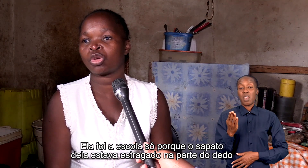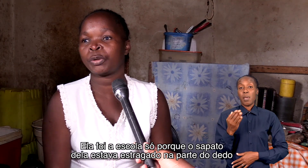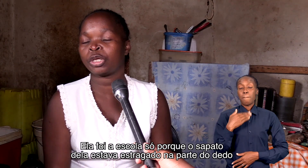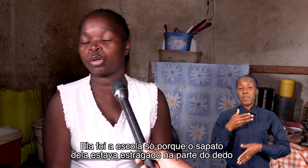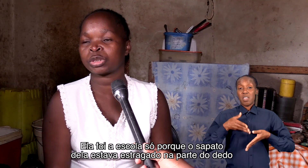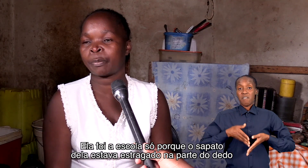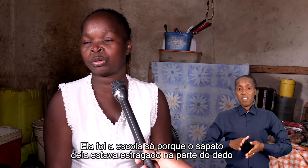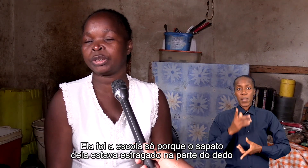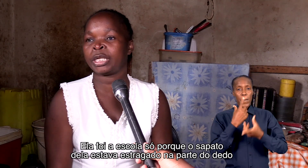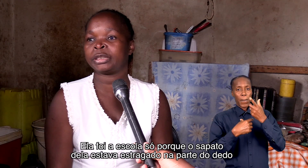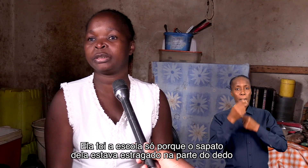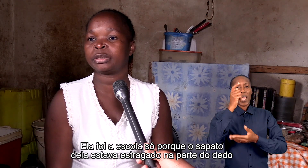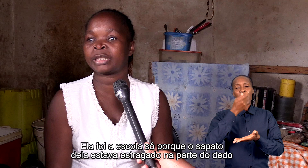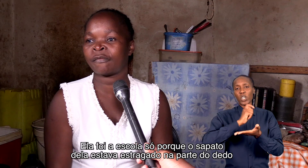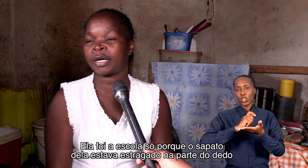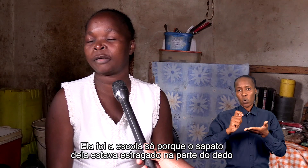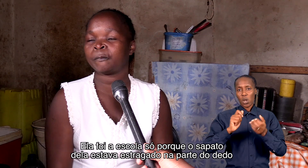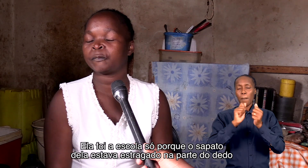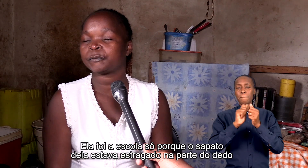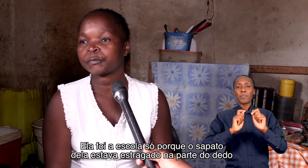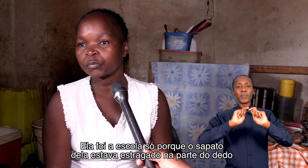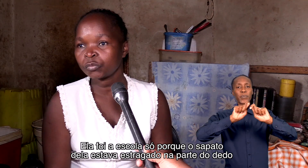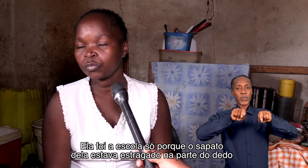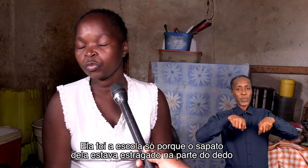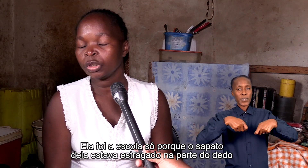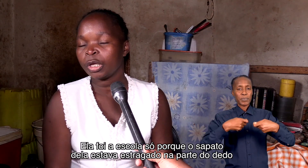escola só porque o sapato dela estava